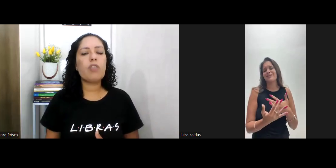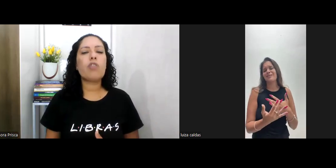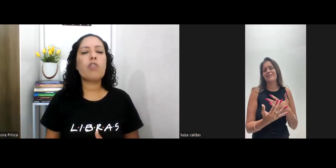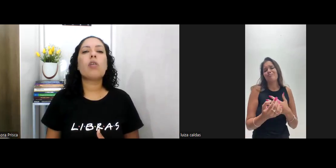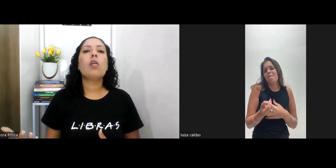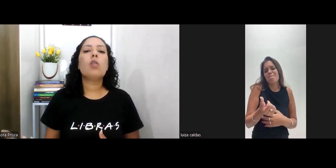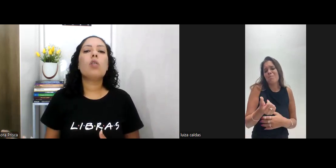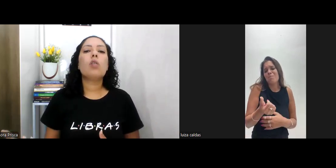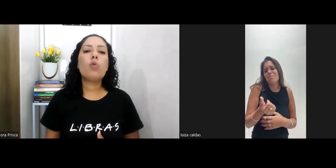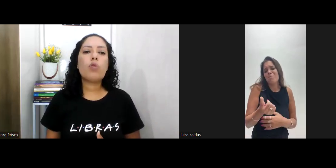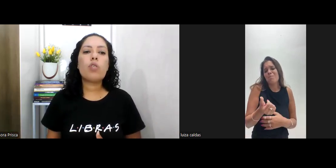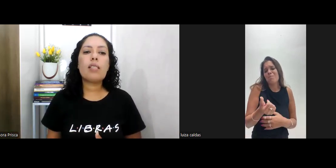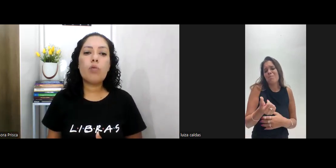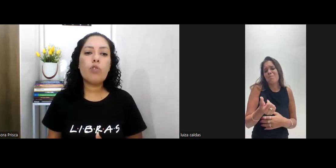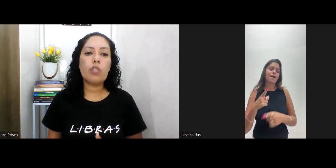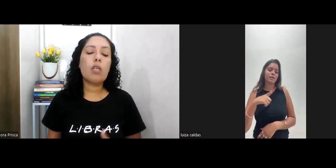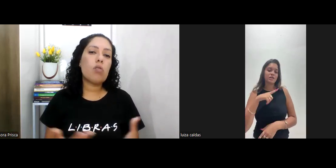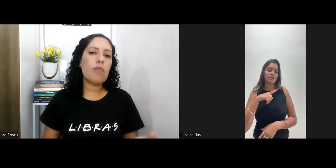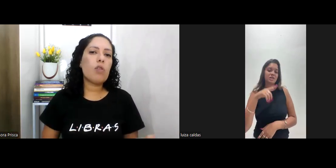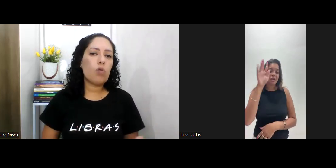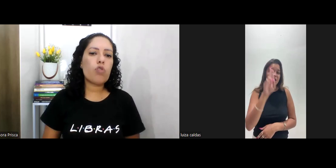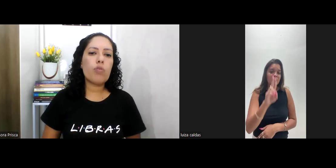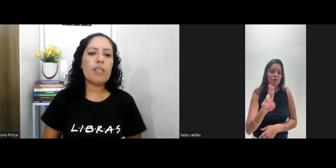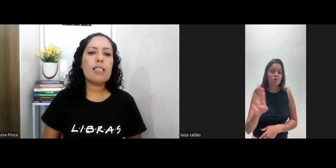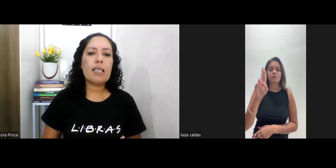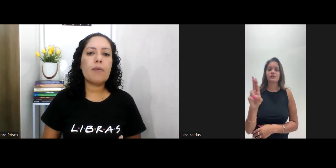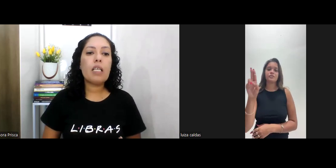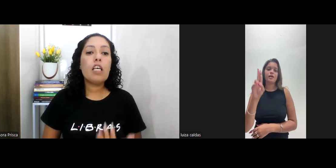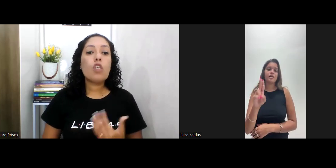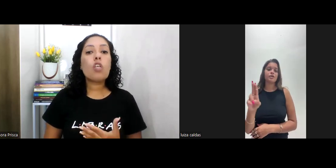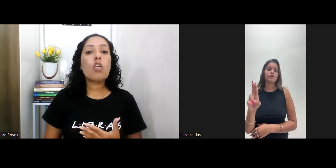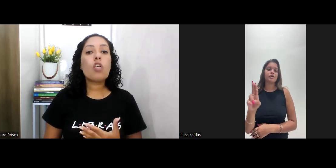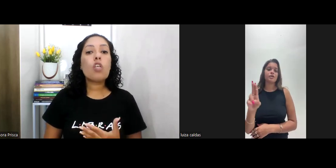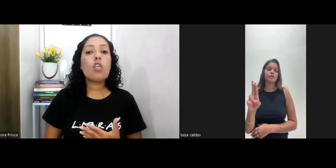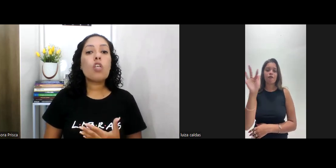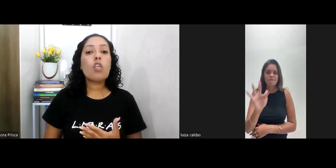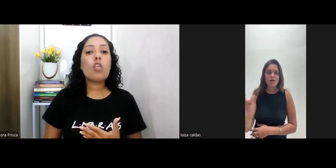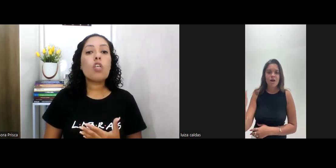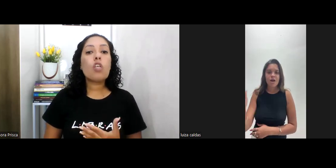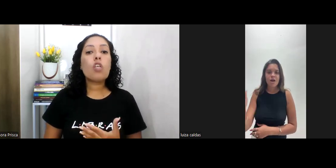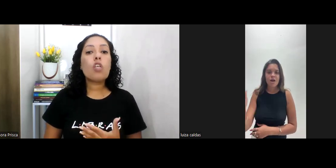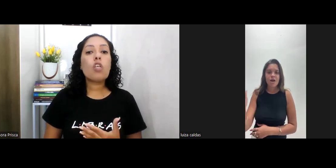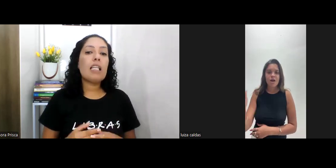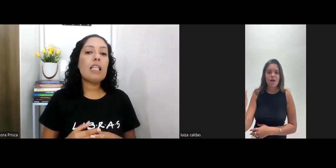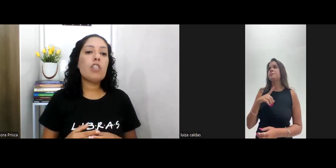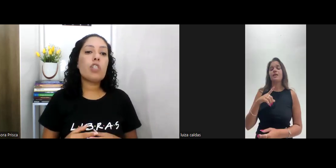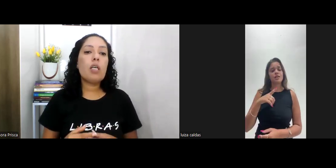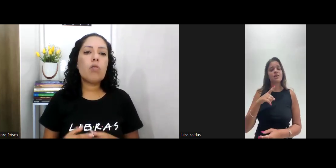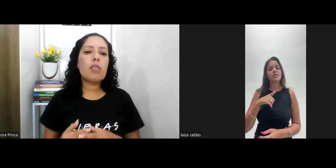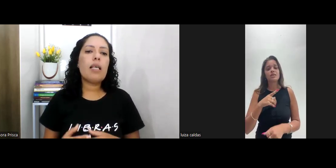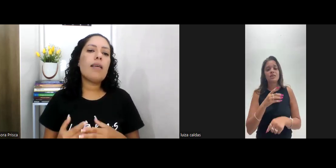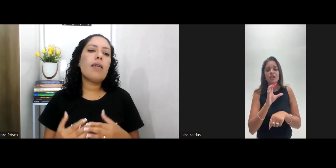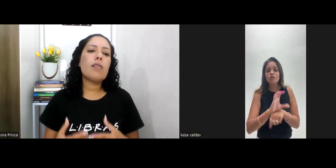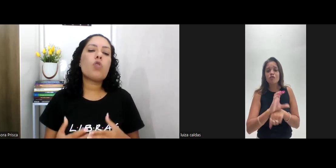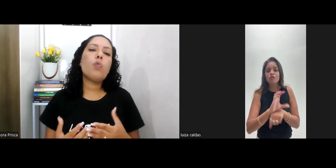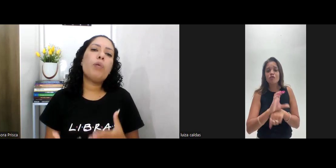de Libras no curso de saúde, inclusive no curso de medicina. Só que essas iniciativas, elas